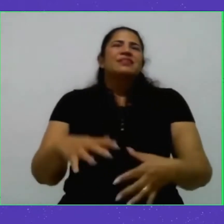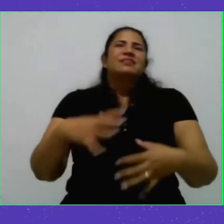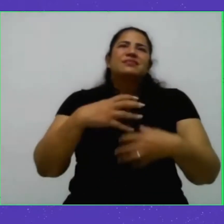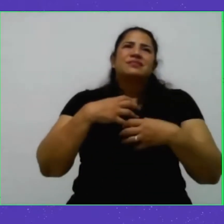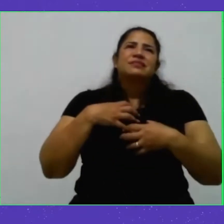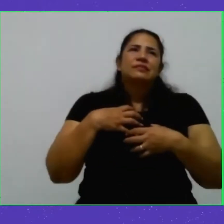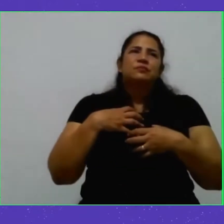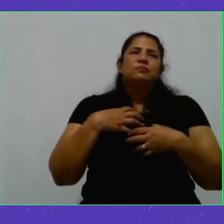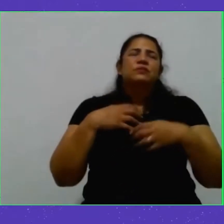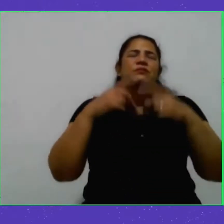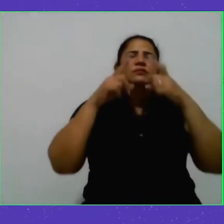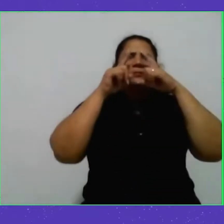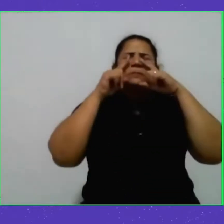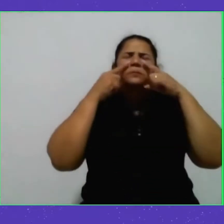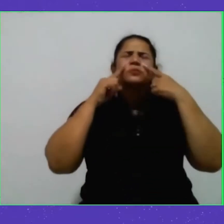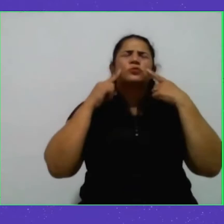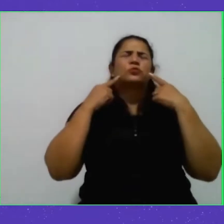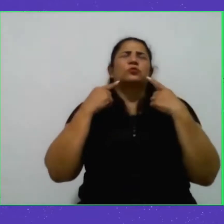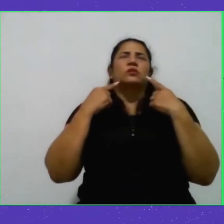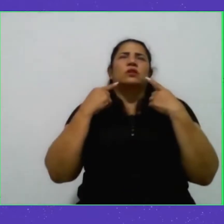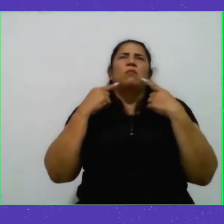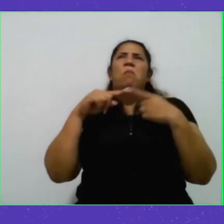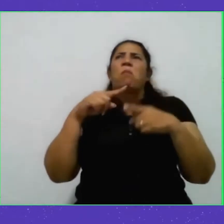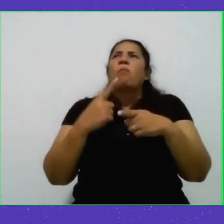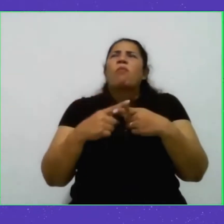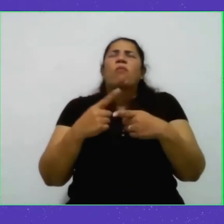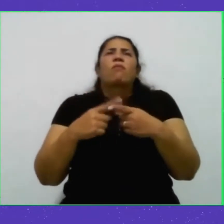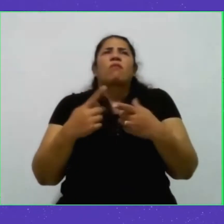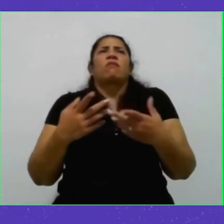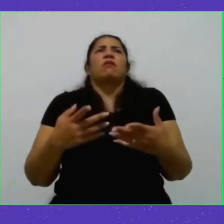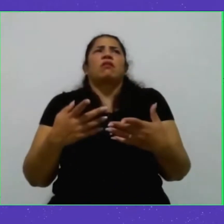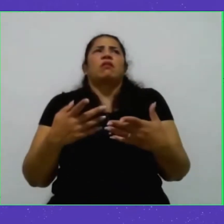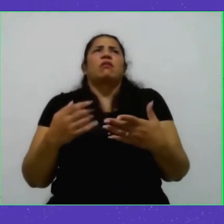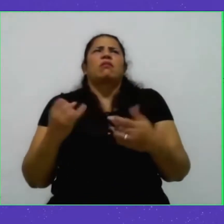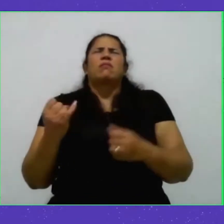por que é importante? Essa pessoa é feliz.